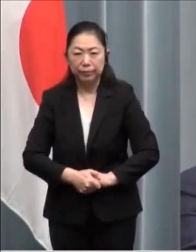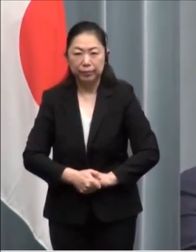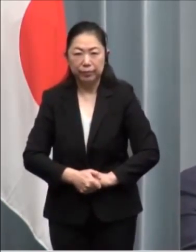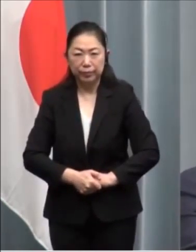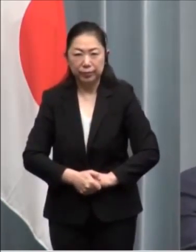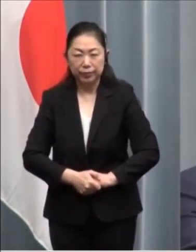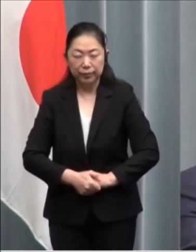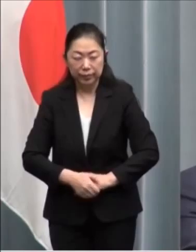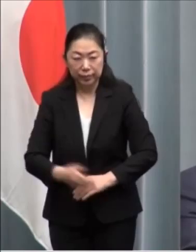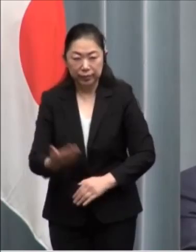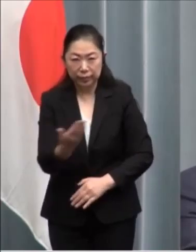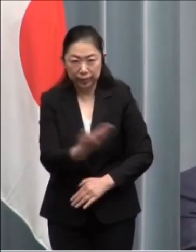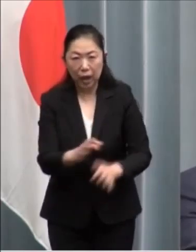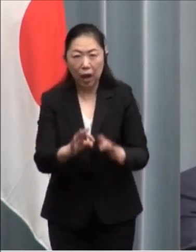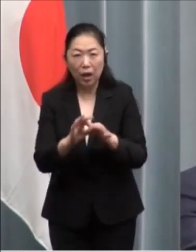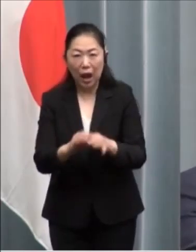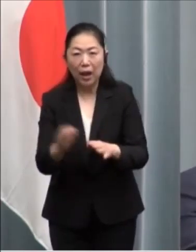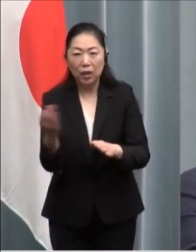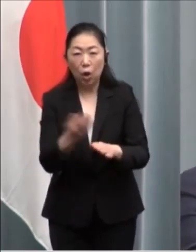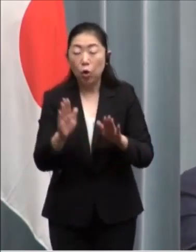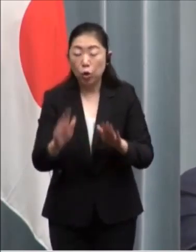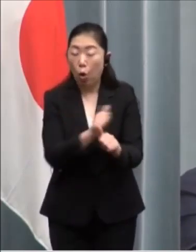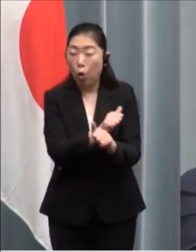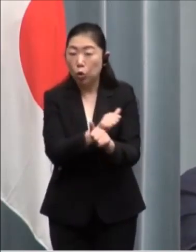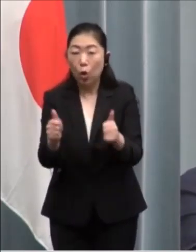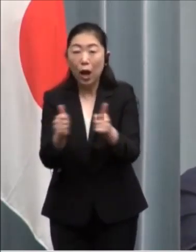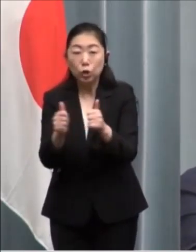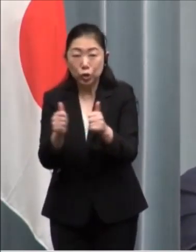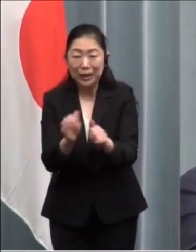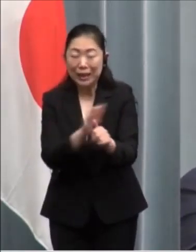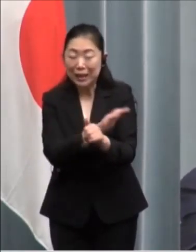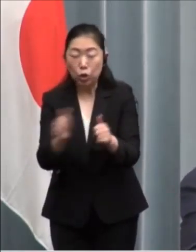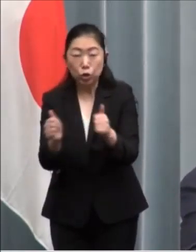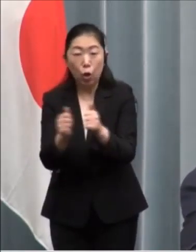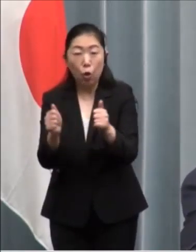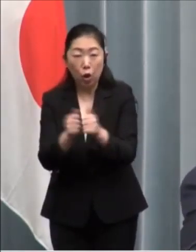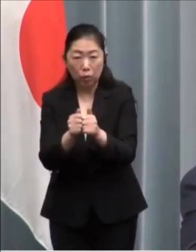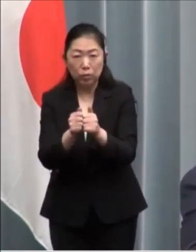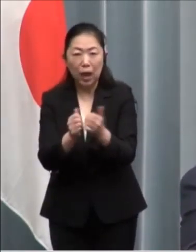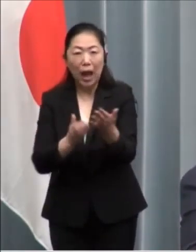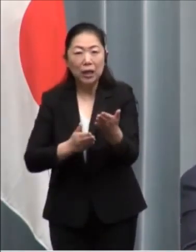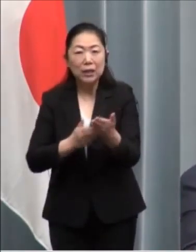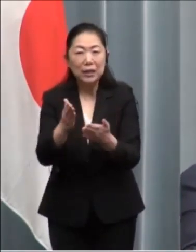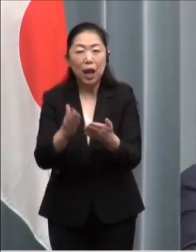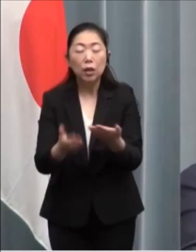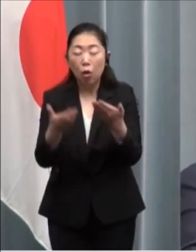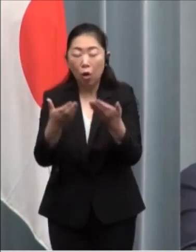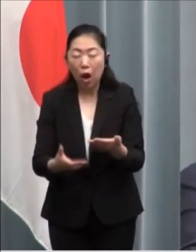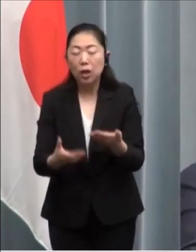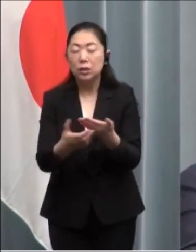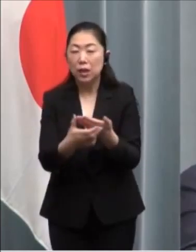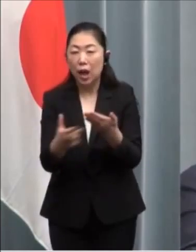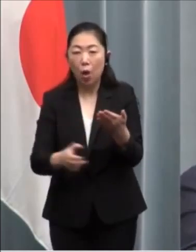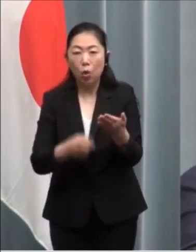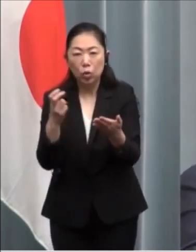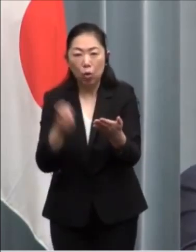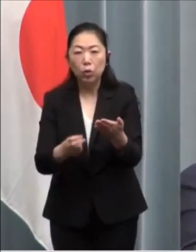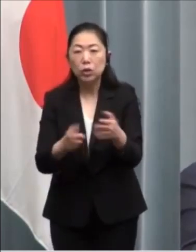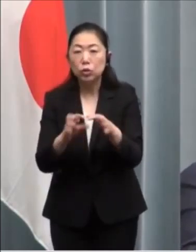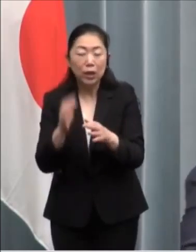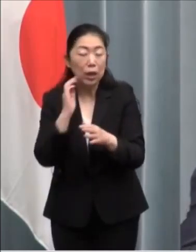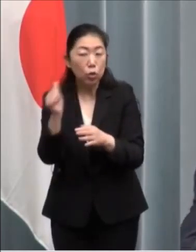時事通信の栗原です。関連で今日の閣議または閣僚懇で施行になった安全保障関連法について、総理からご発言はあったでしょうか。 特別